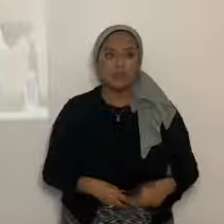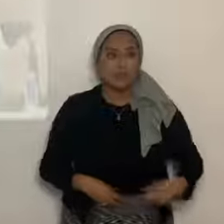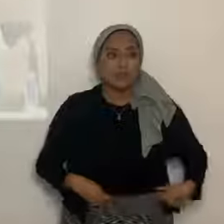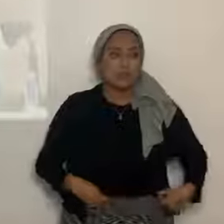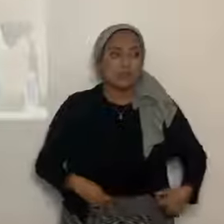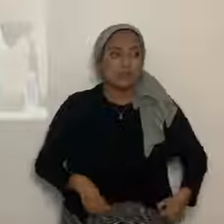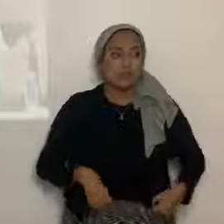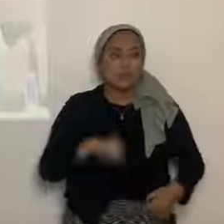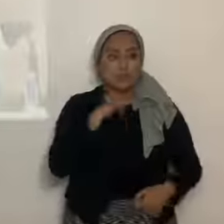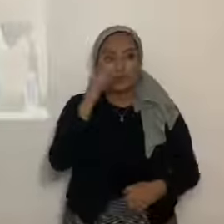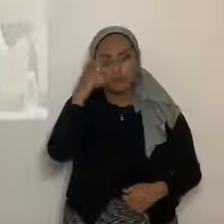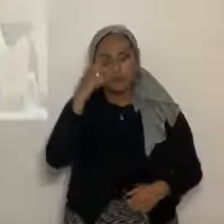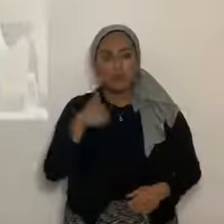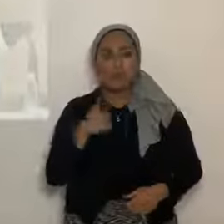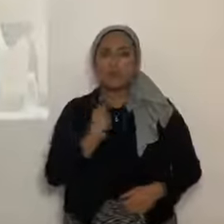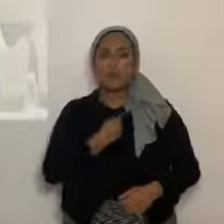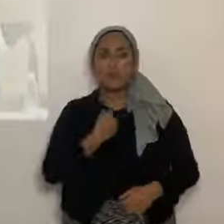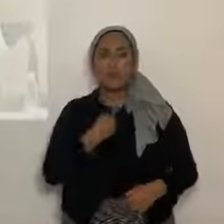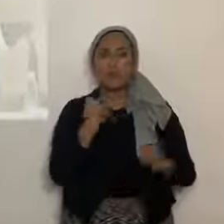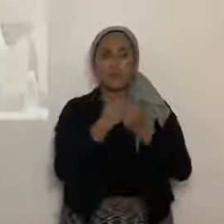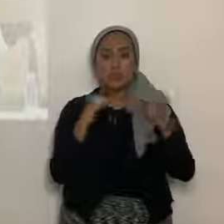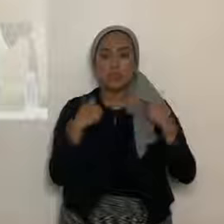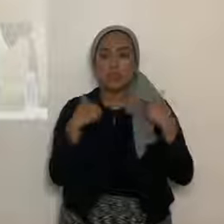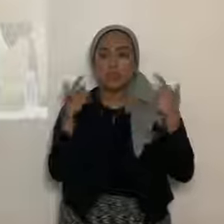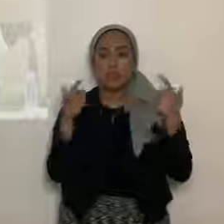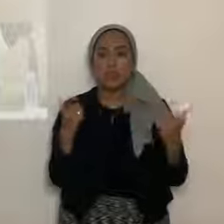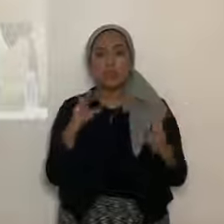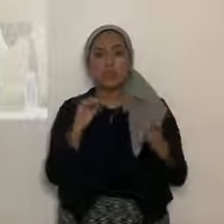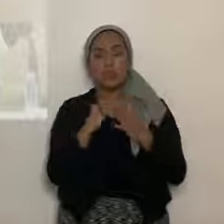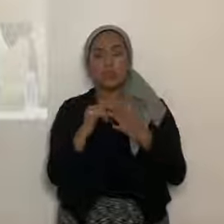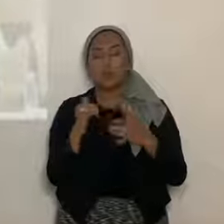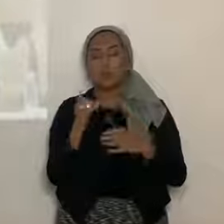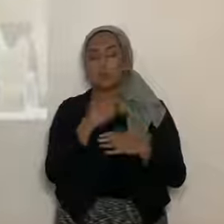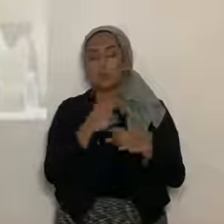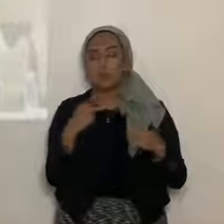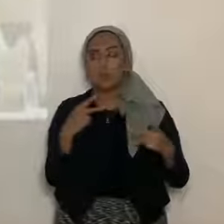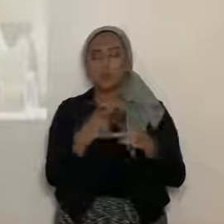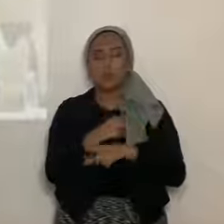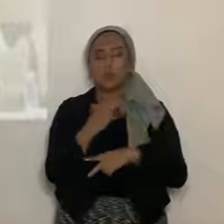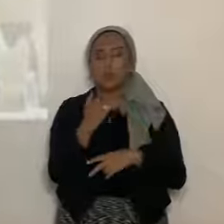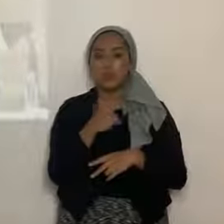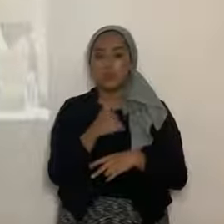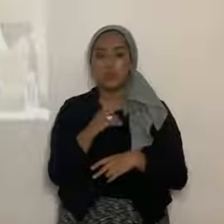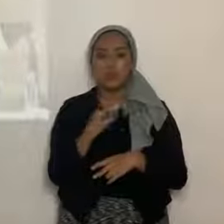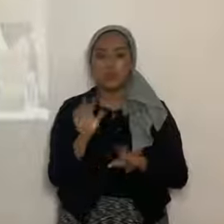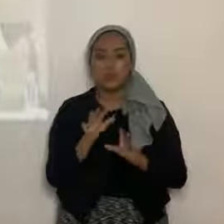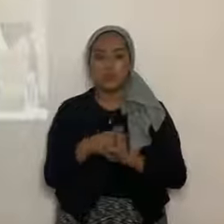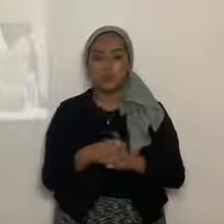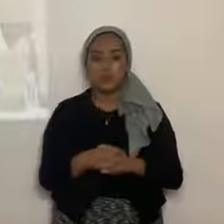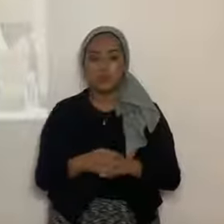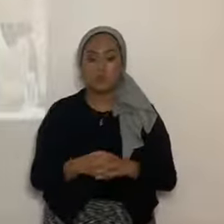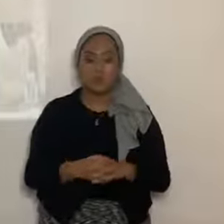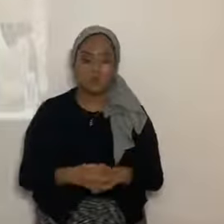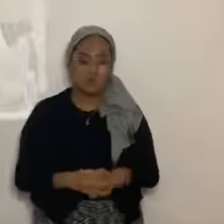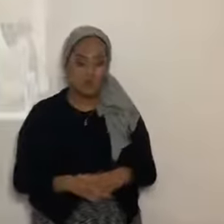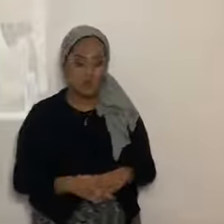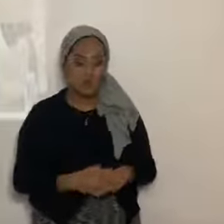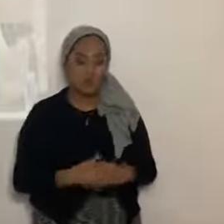creernos los únicos salvos, hermanos, eso sería un error fatal, eso es un error fatal. No se te ocurra